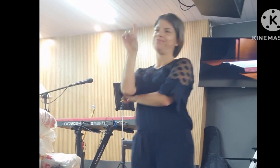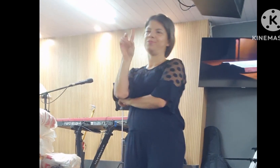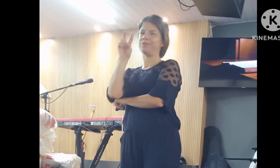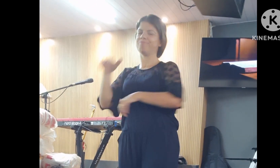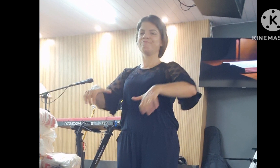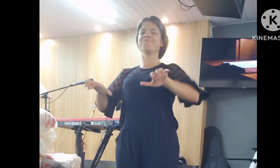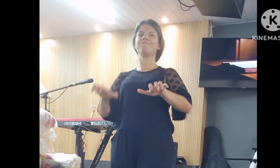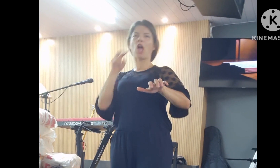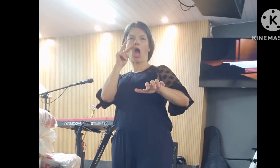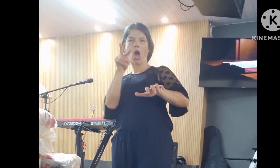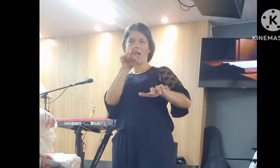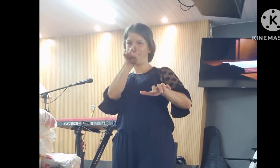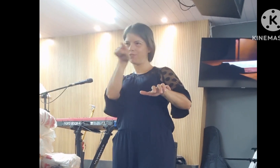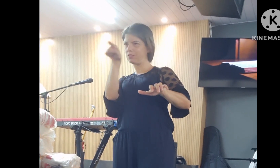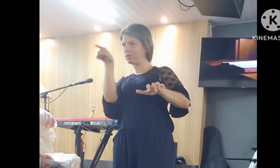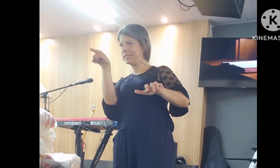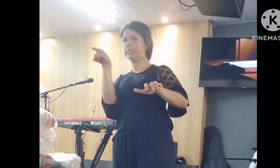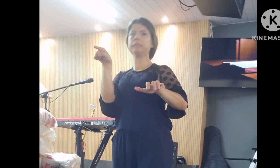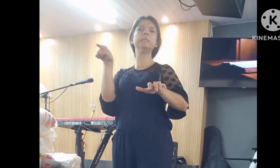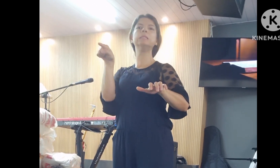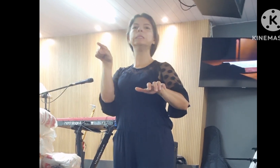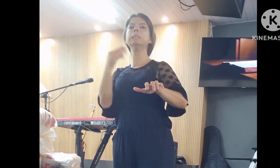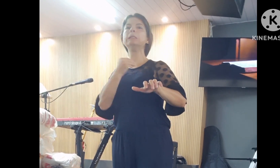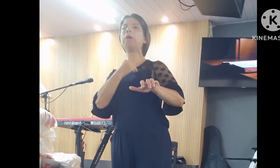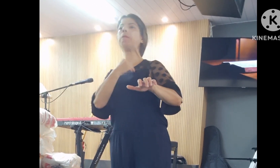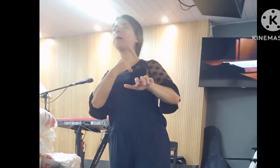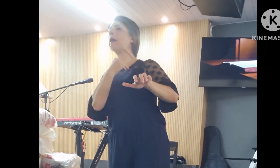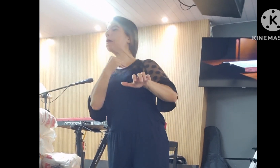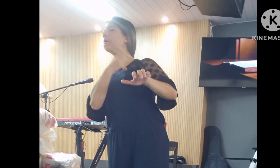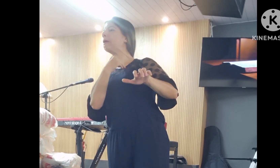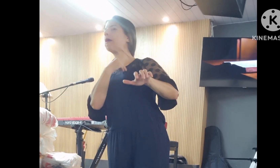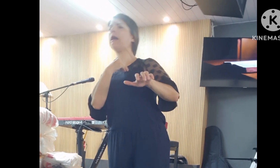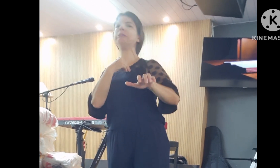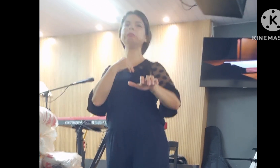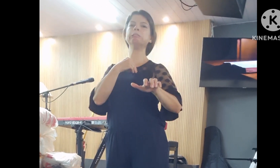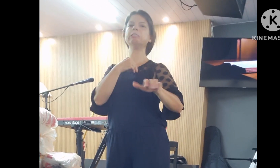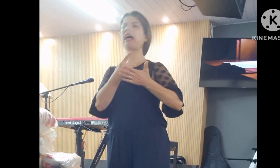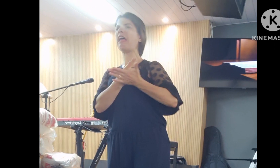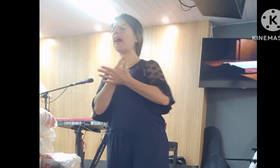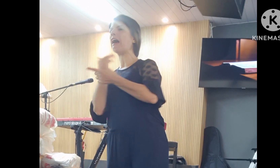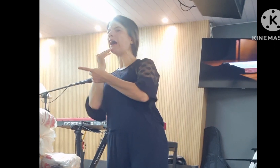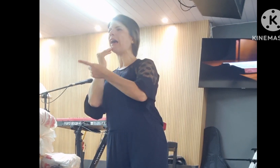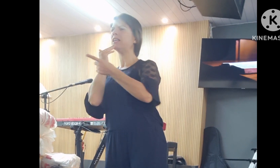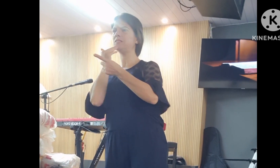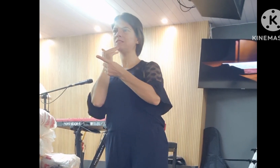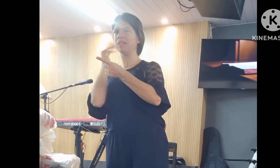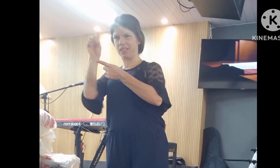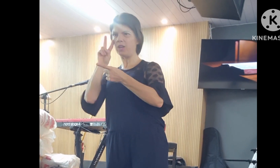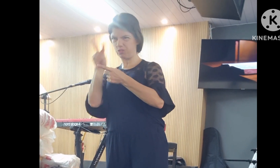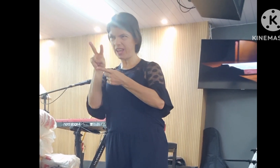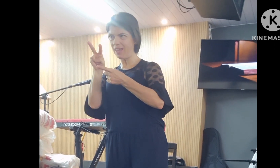Aí você vai pensar assim, vai ver um homem pecador, uma mulher pecadora, vai ver as minhas falhas, vai ver...